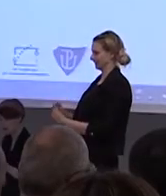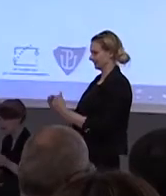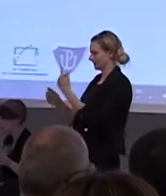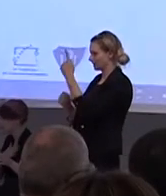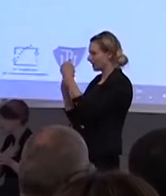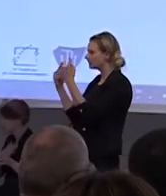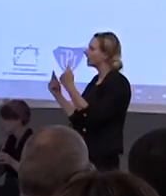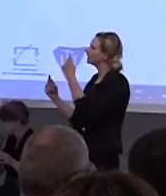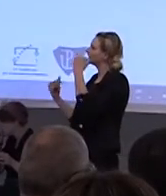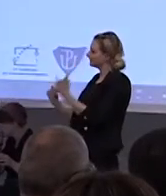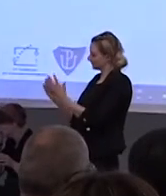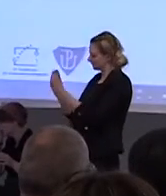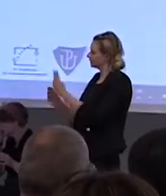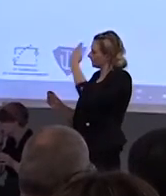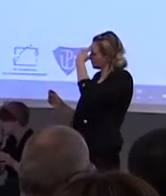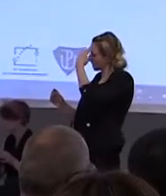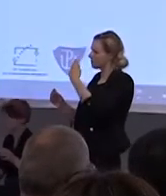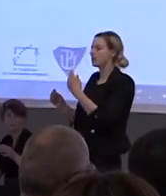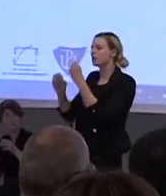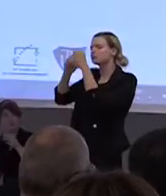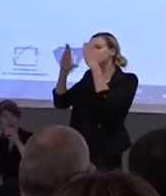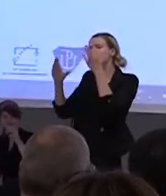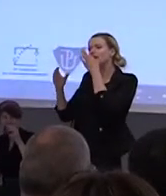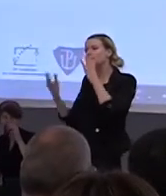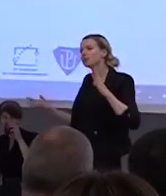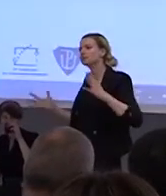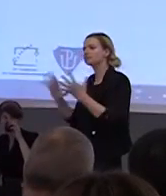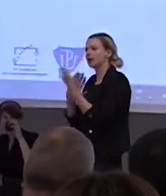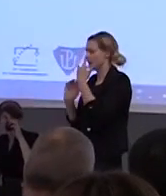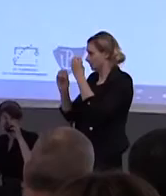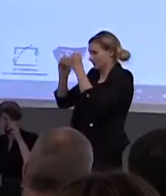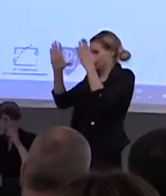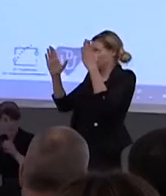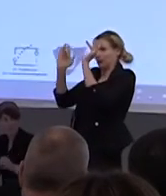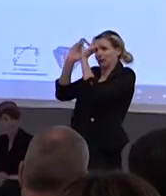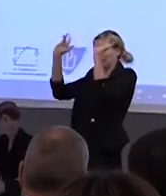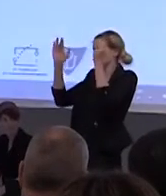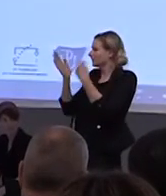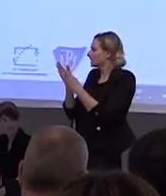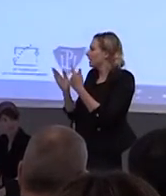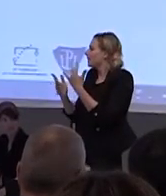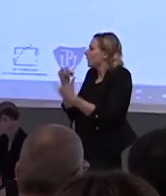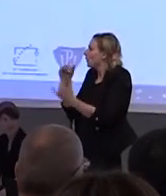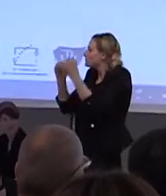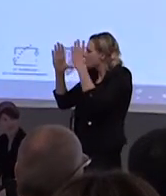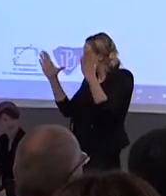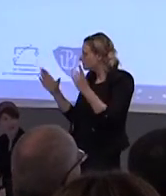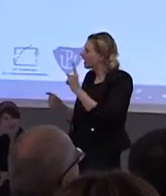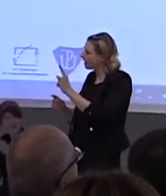give a brief mention to the Hamilton Wentworth Catholic School